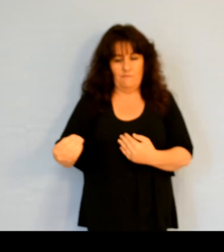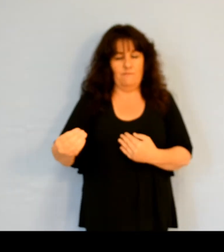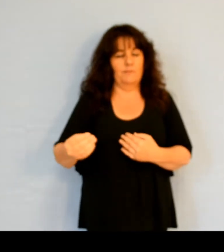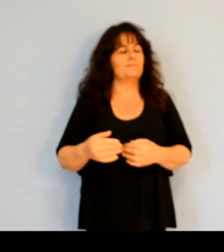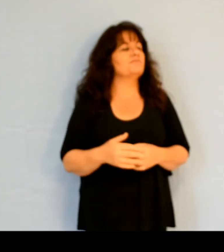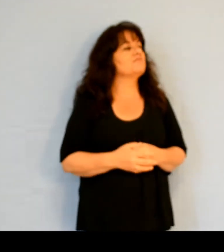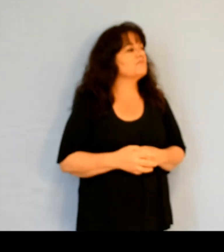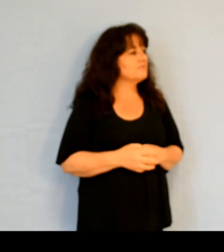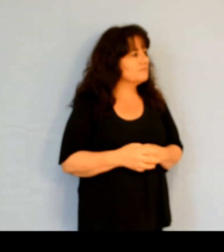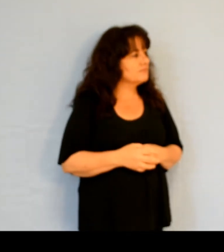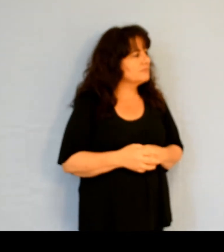Or, il y avait 7 frères.